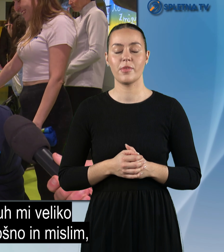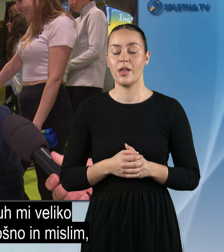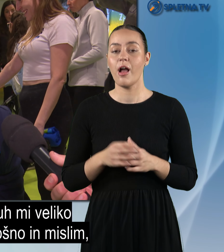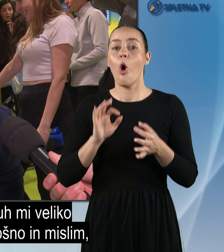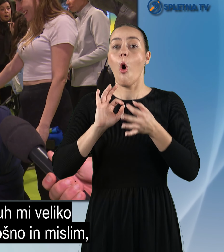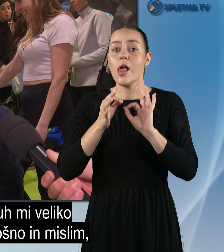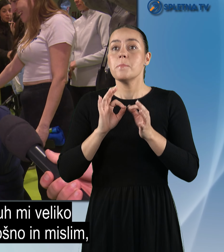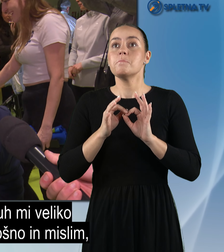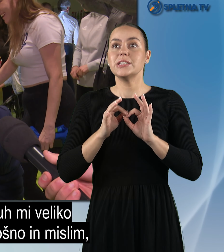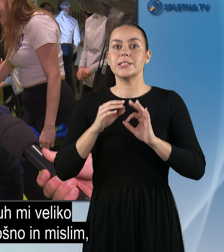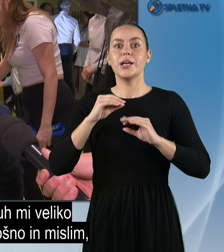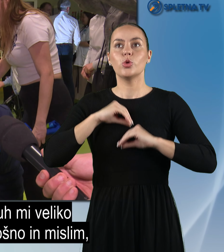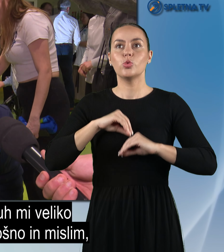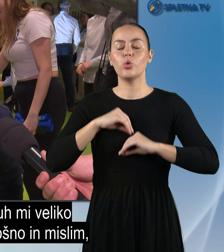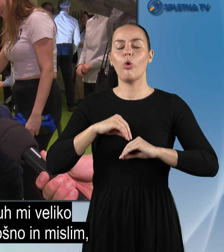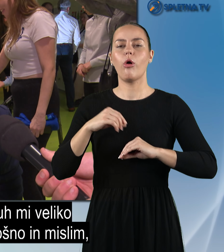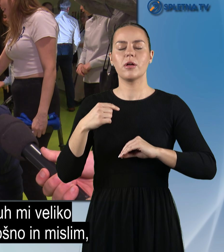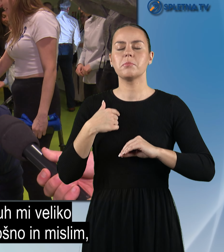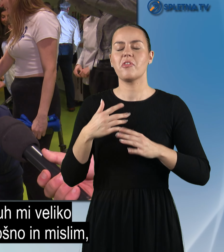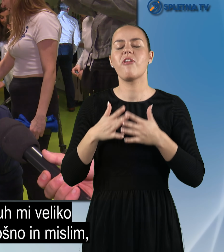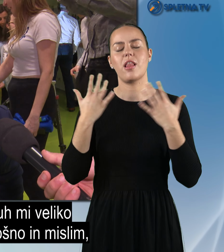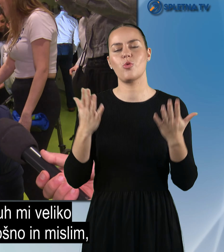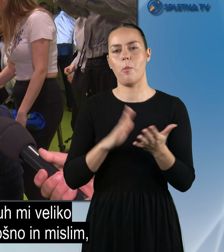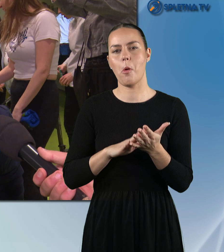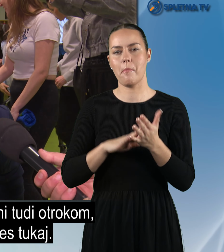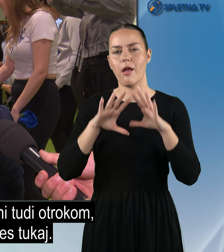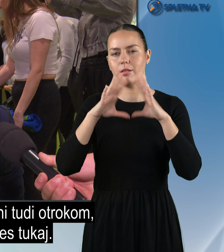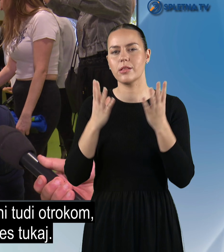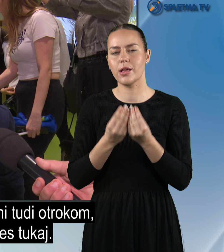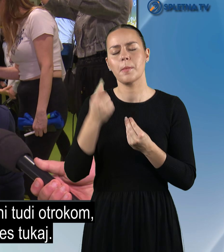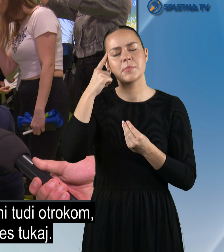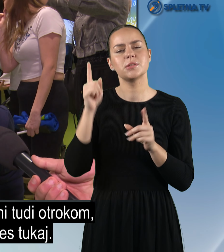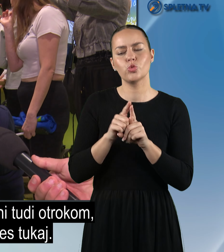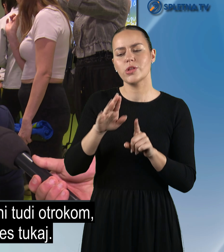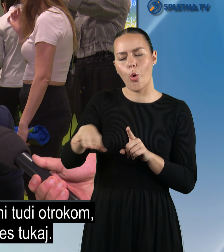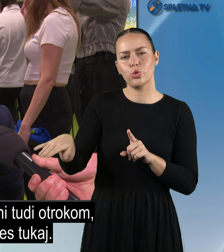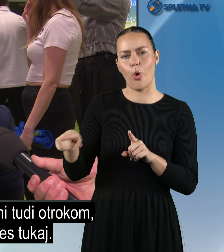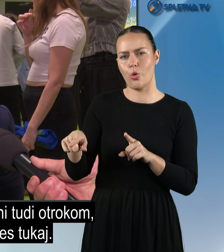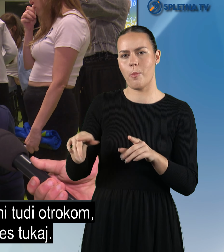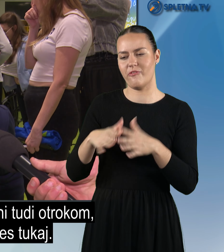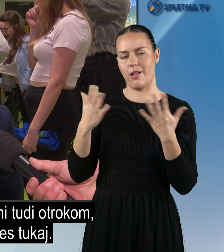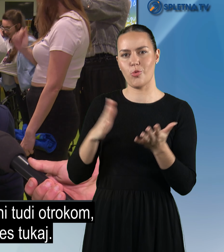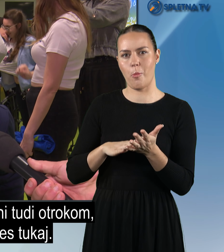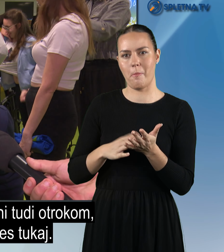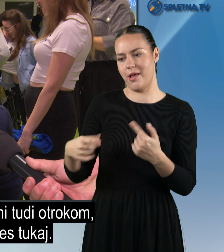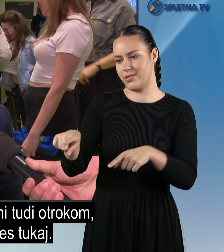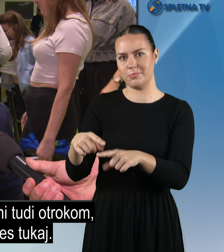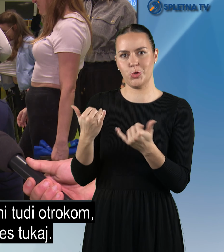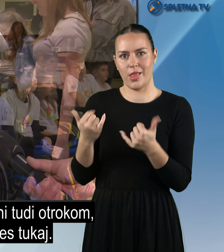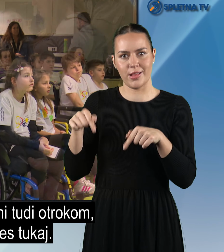Olimpijski duh mislim, da mi veliko pomeni na splošno in mislim, da veliko pomeni tudi otrokom, ki so danes